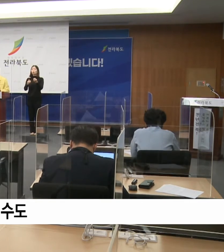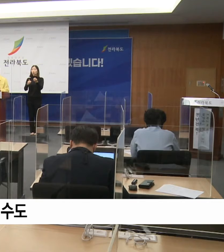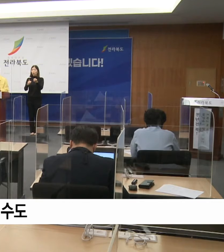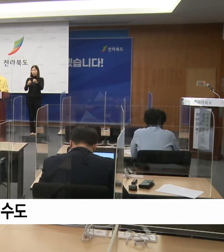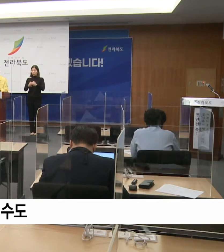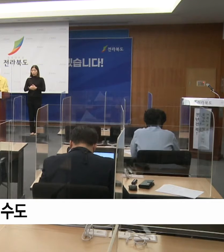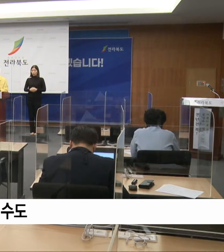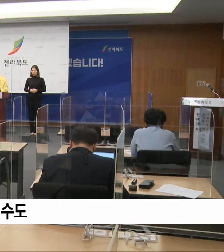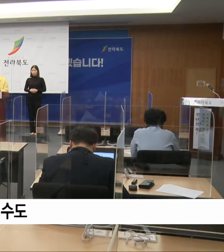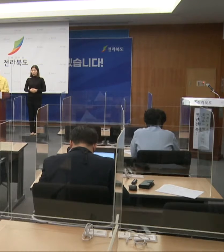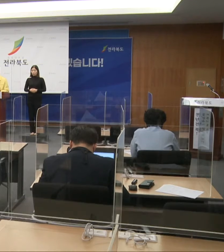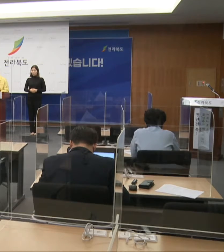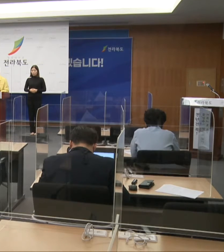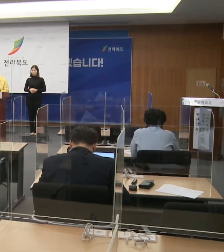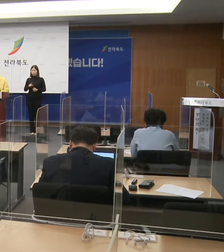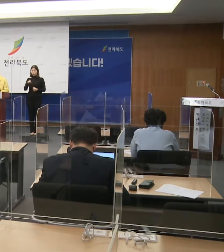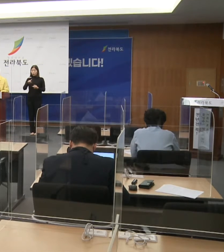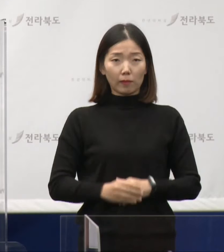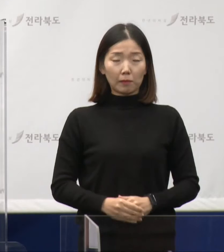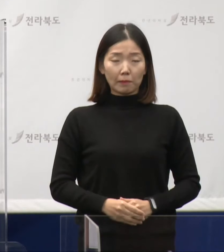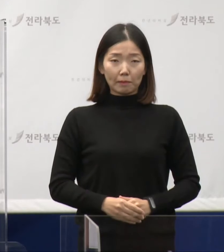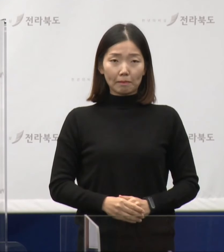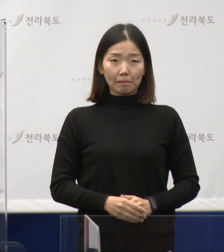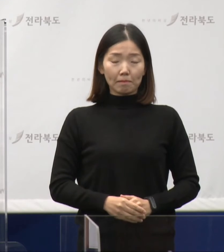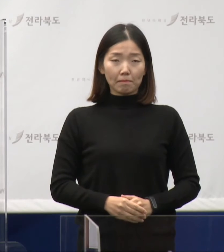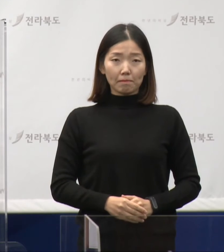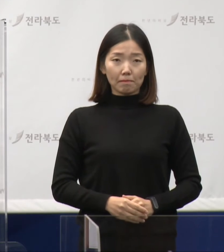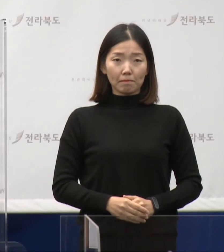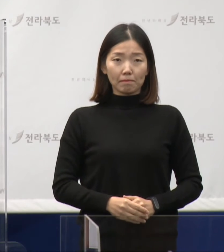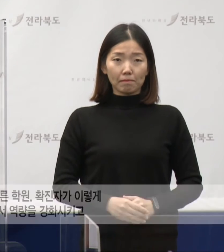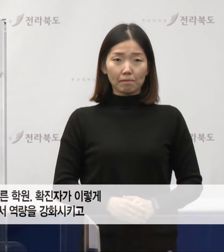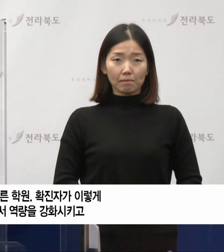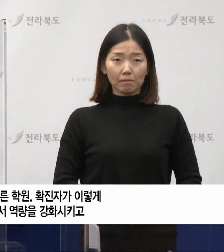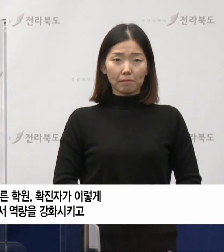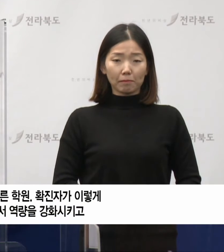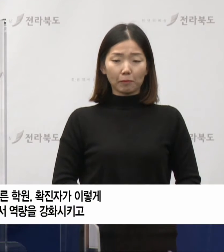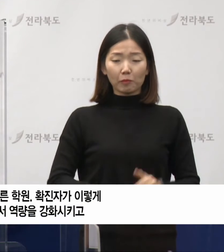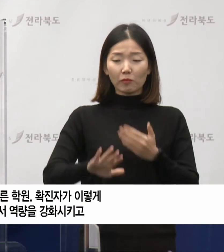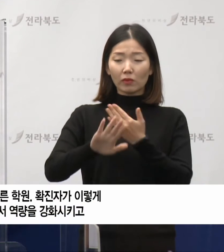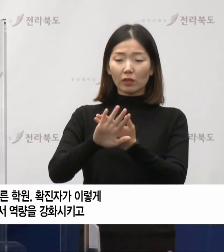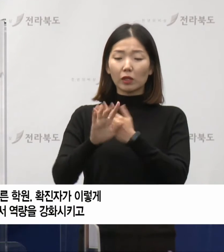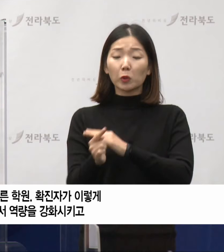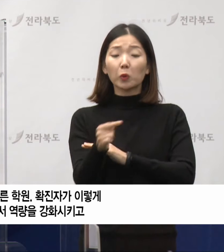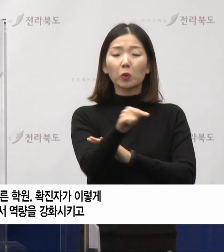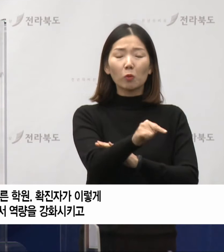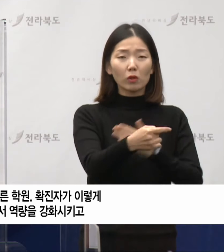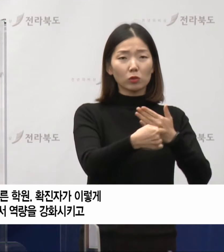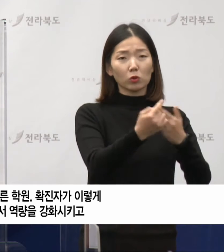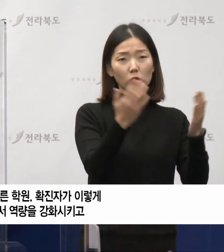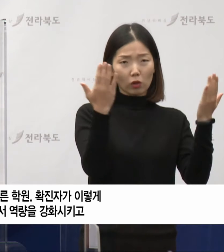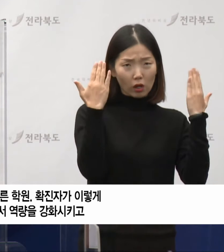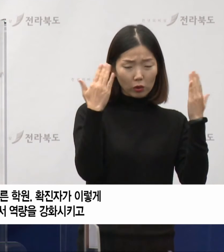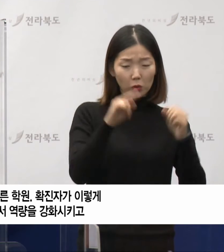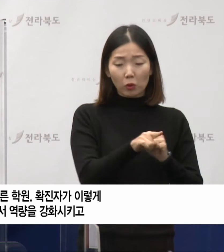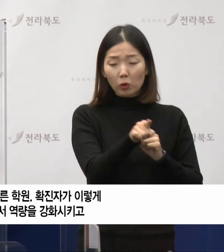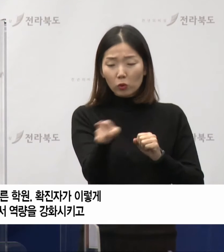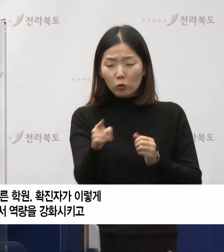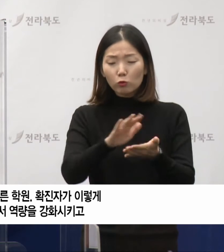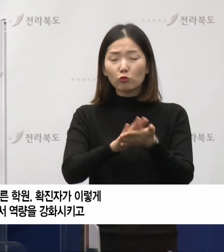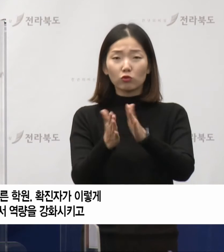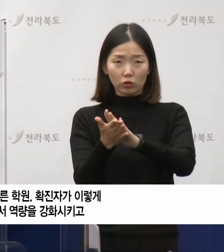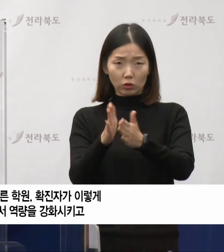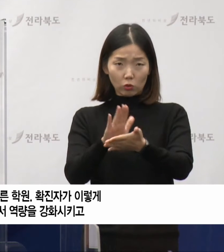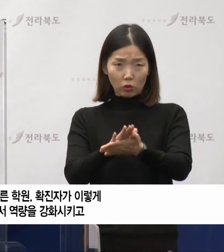체계가 무너질 수 있다고도 우려했습니다. 다른 초등학교, 또 다른